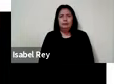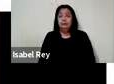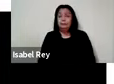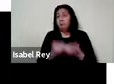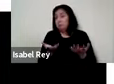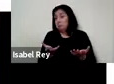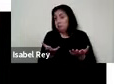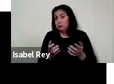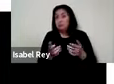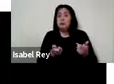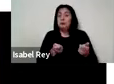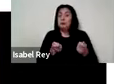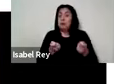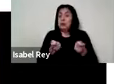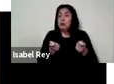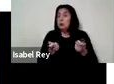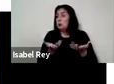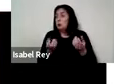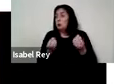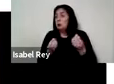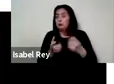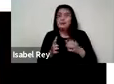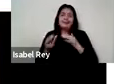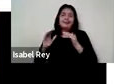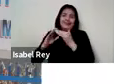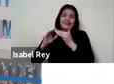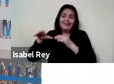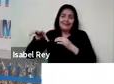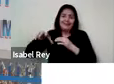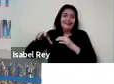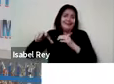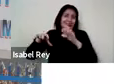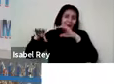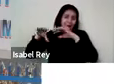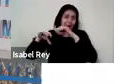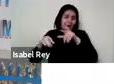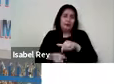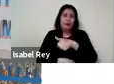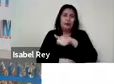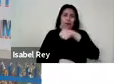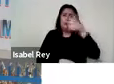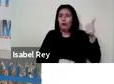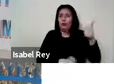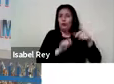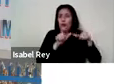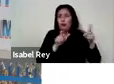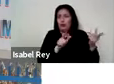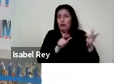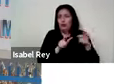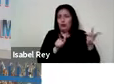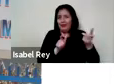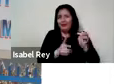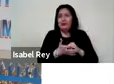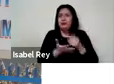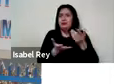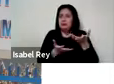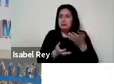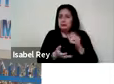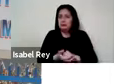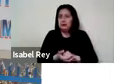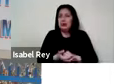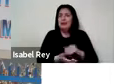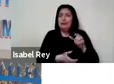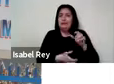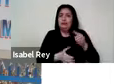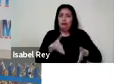lo estamos controlando. Eso se controla desde el laboratorio, desde el otro lado, desde el otro pabellón, y básicamente Esteban